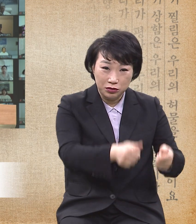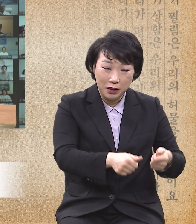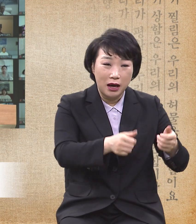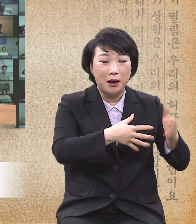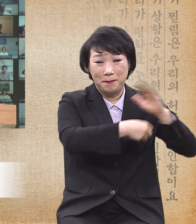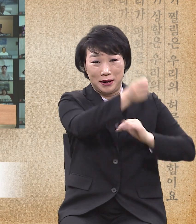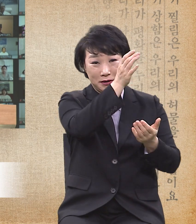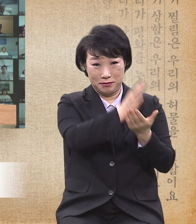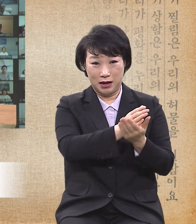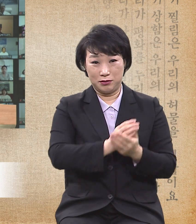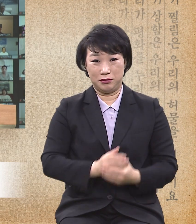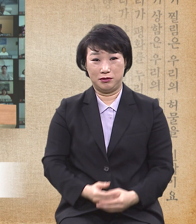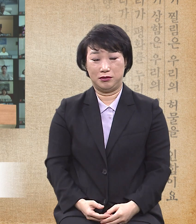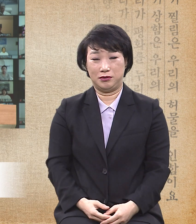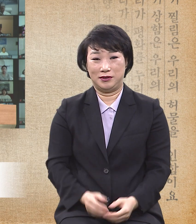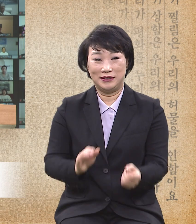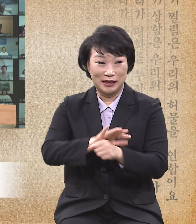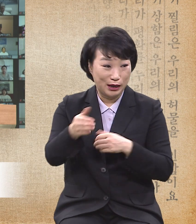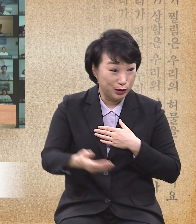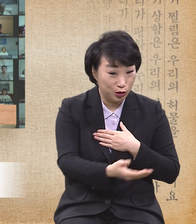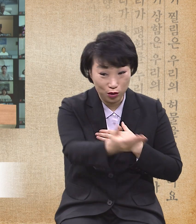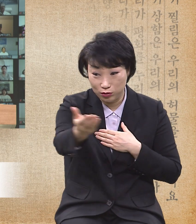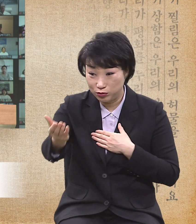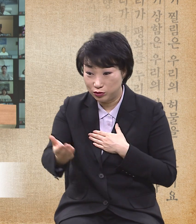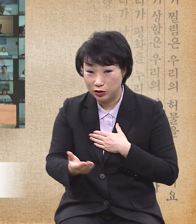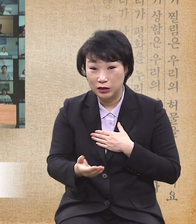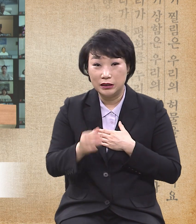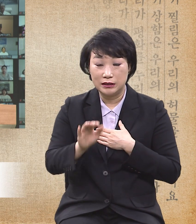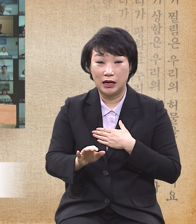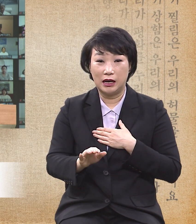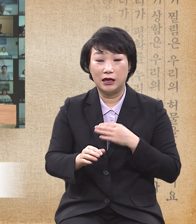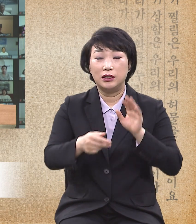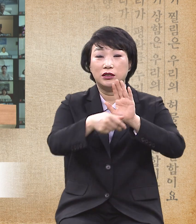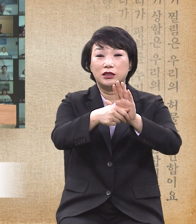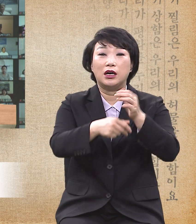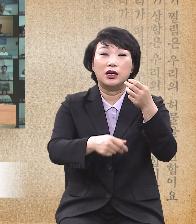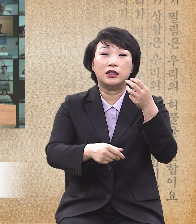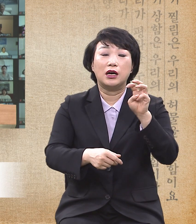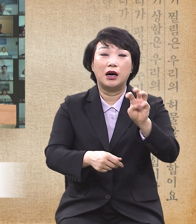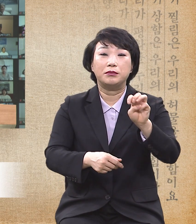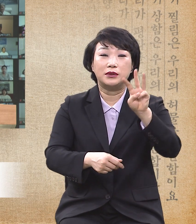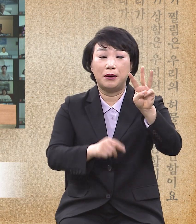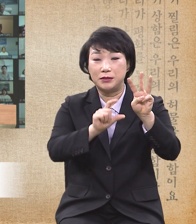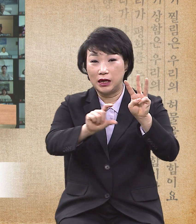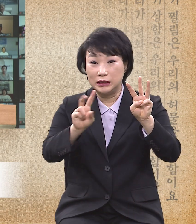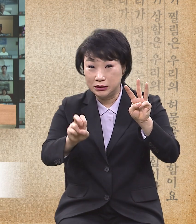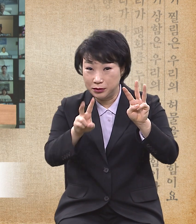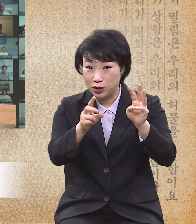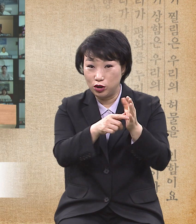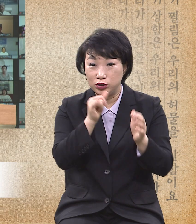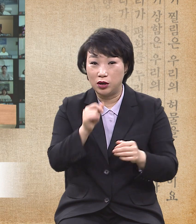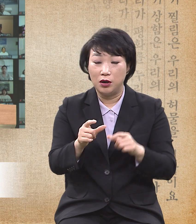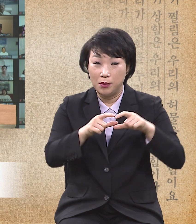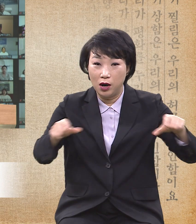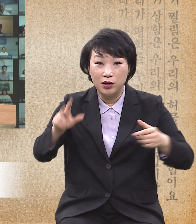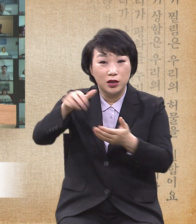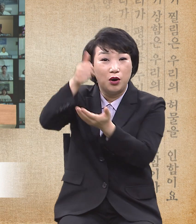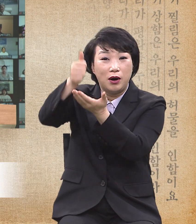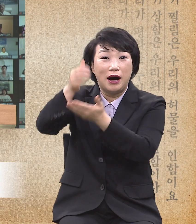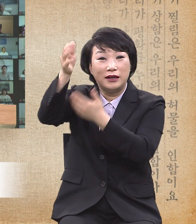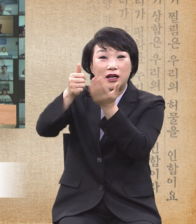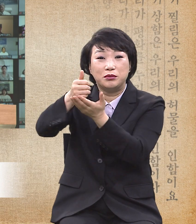말이요. 사랑하는 여러분, 이사야서 33장 22절에 베드로